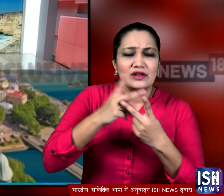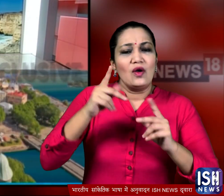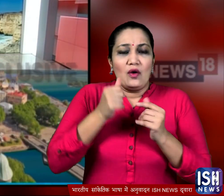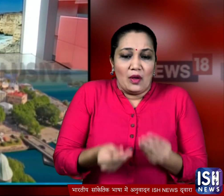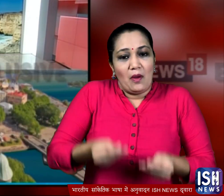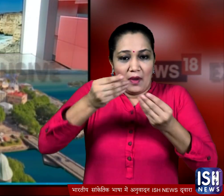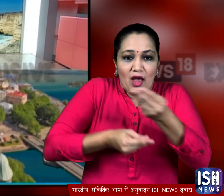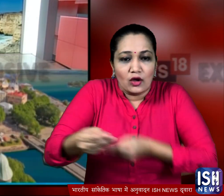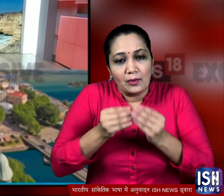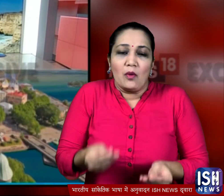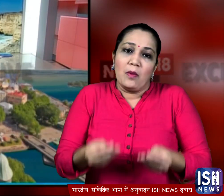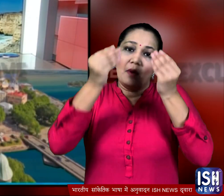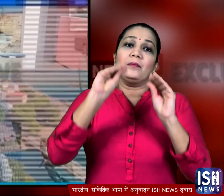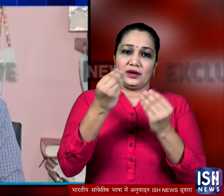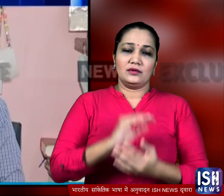उबरने में उसकी मदद करेगा।